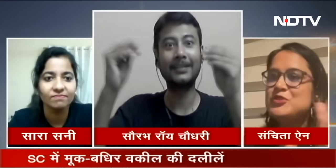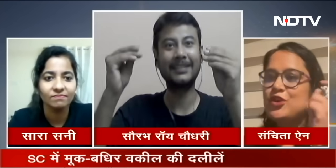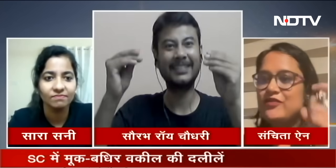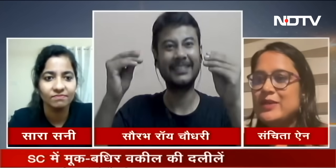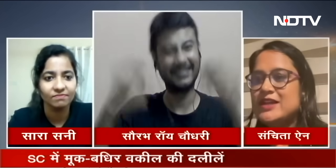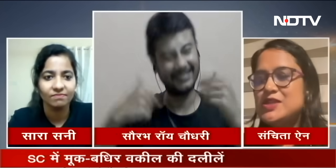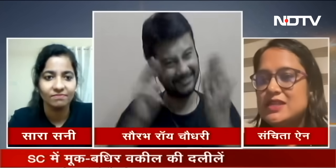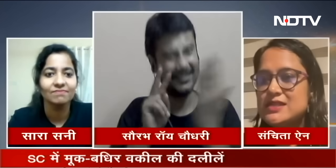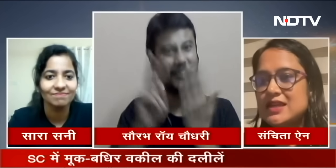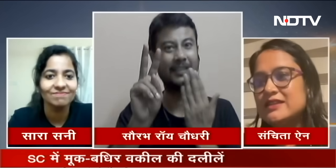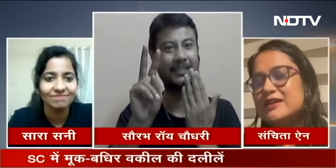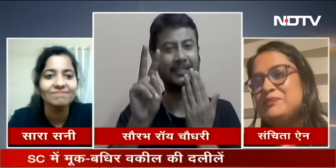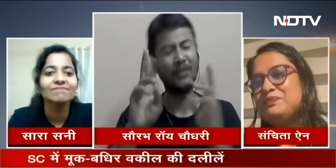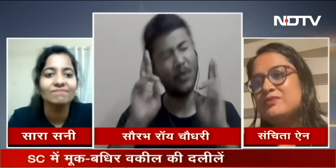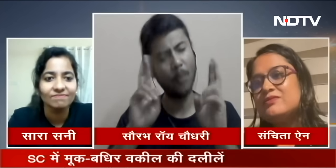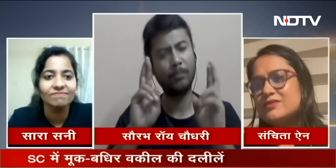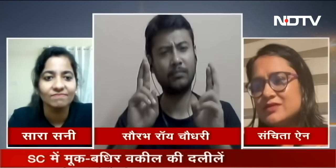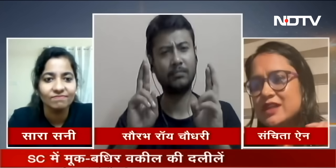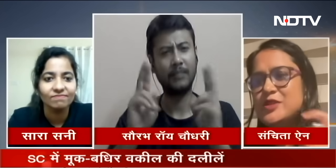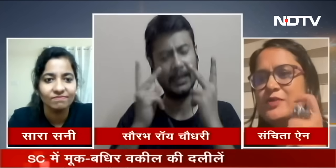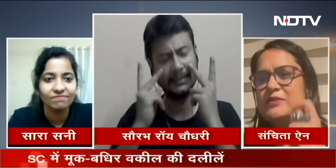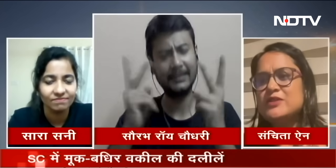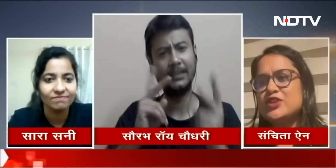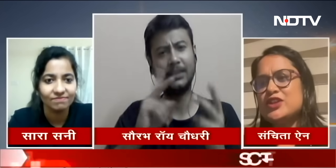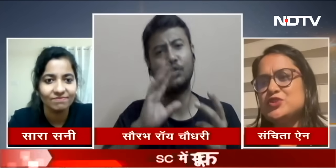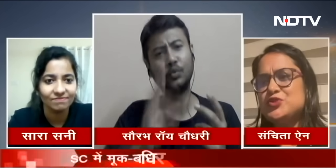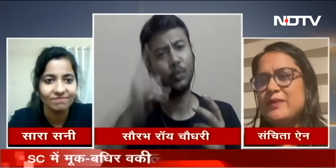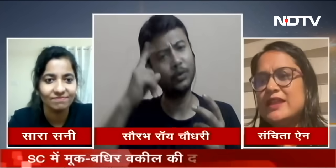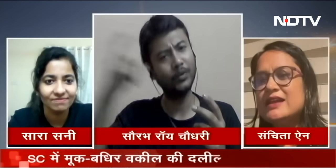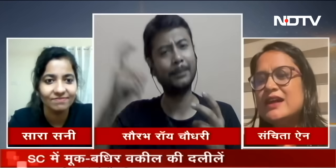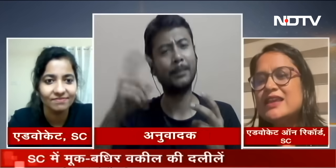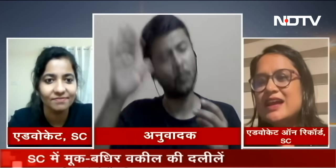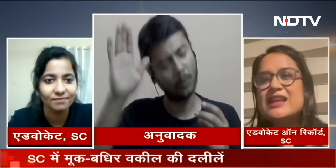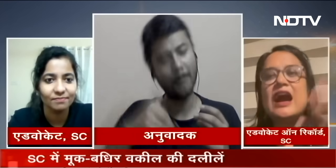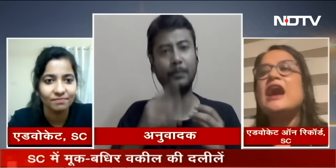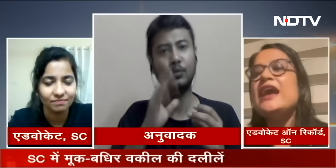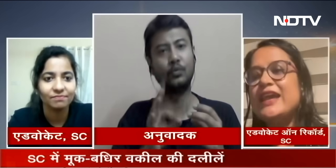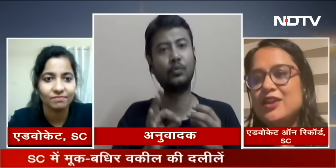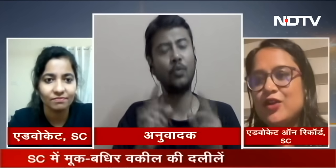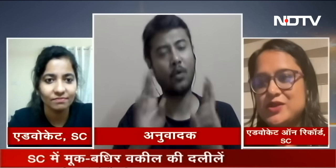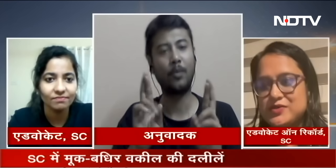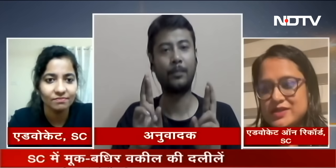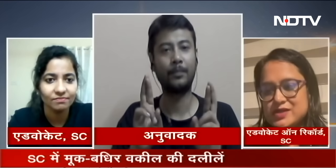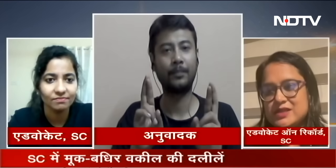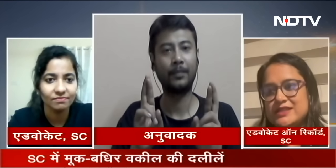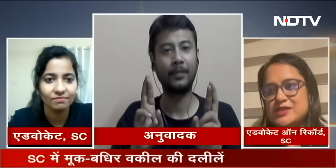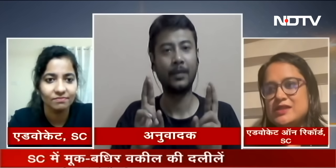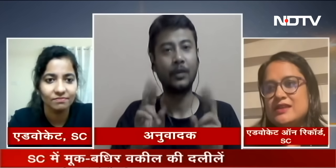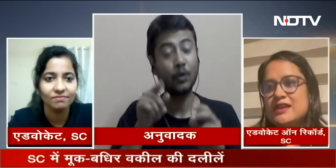तो तब जो वेबिनार सीरीज किया था तब इस बारे में चर्चा शुरू हुई, मैंने कहा कि यार कहाँ है लॉयर्स,